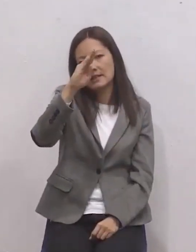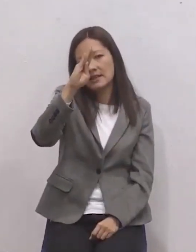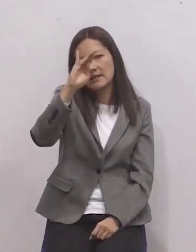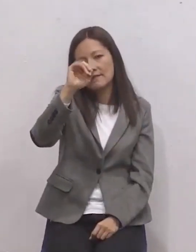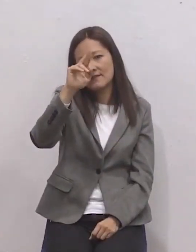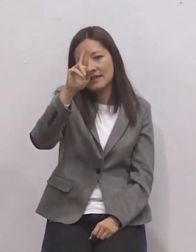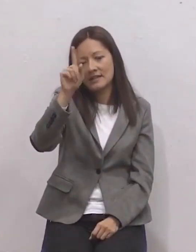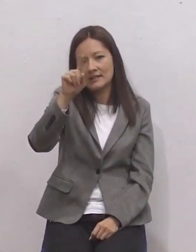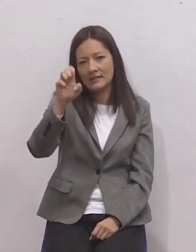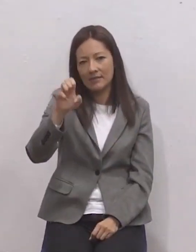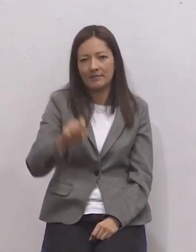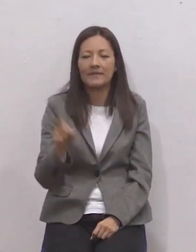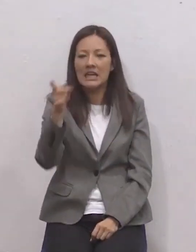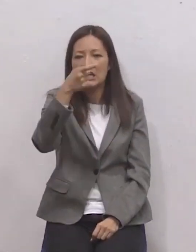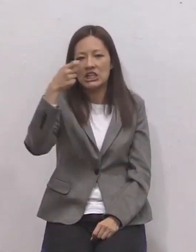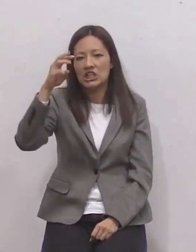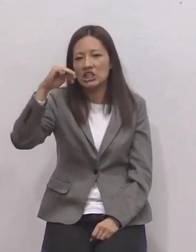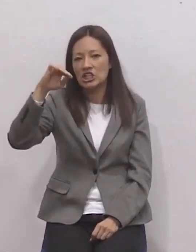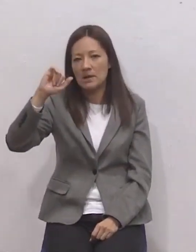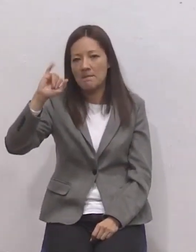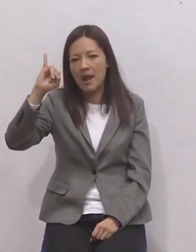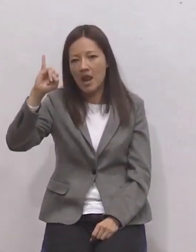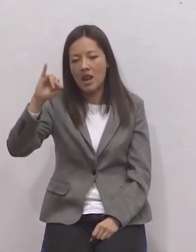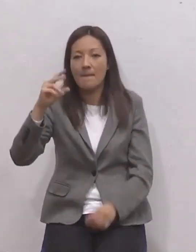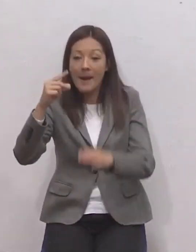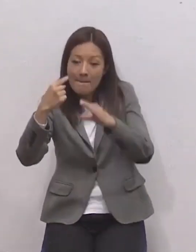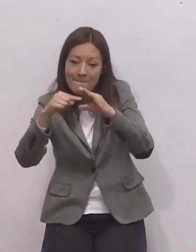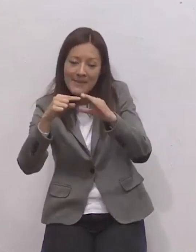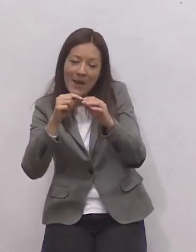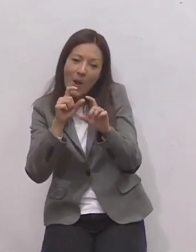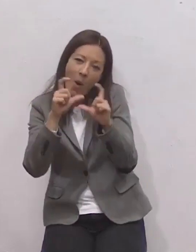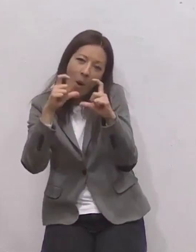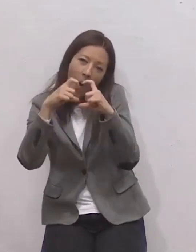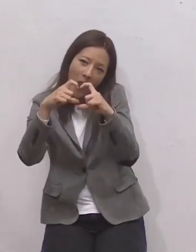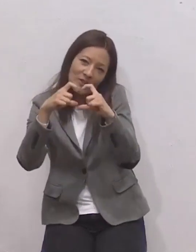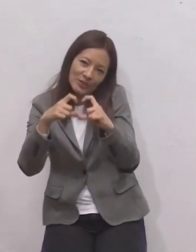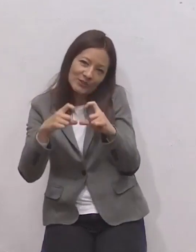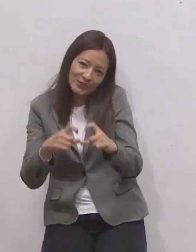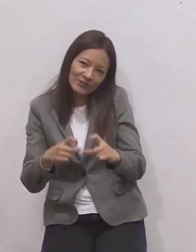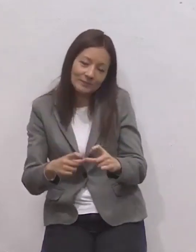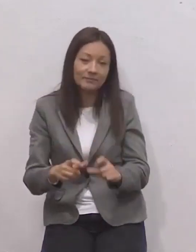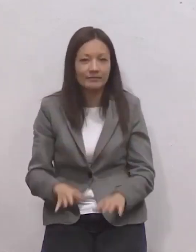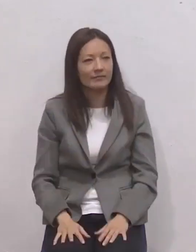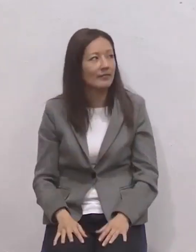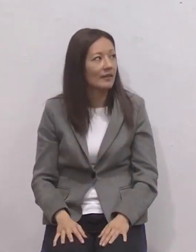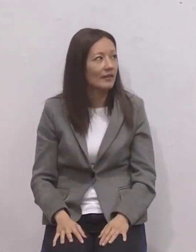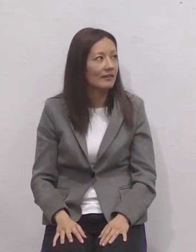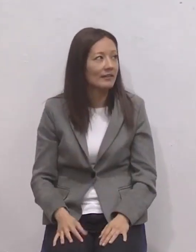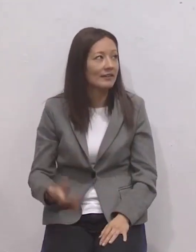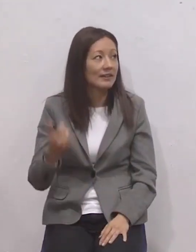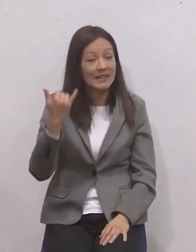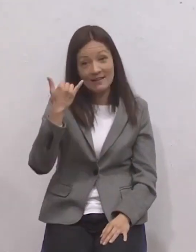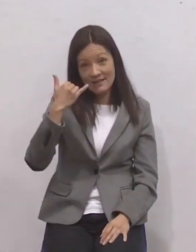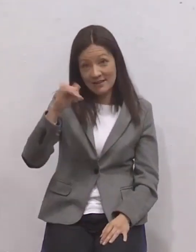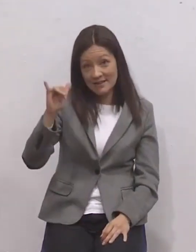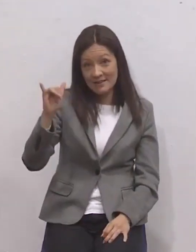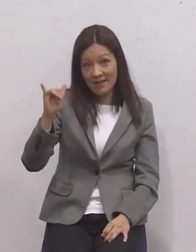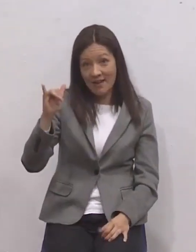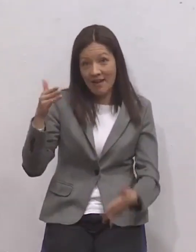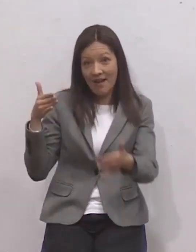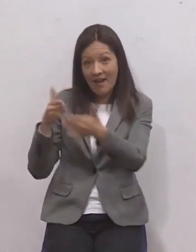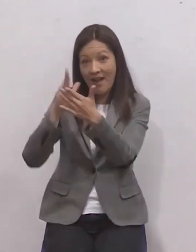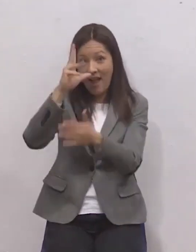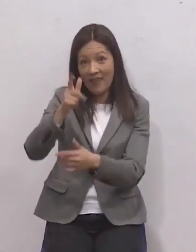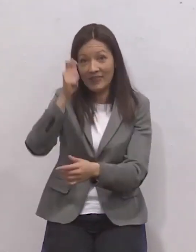Gmail, tiene que abrir una cuenta en Gmail, para al menos mandar un corazoncito. Claro, eso es para que cuando usted sea... ya la bestia comience a perseguir a la iglesia, a